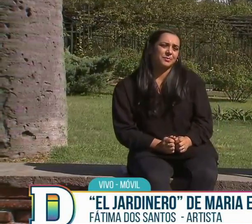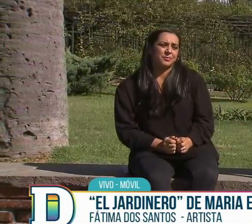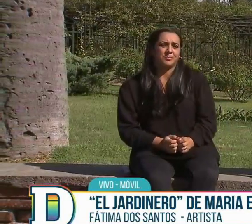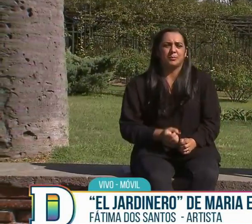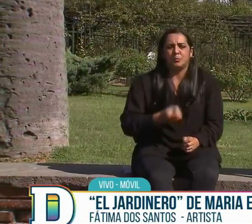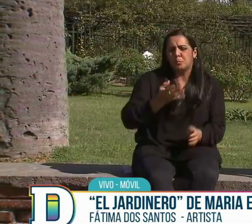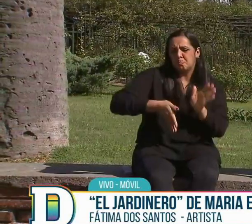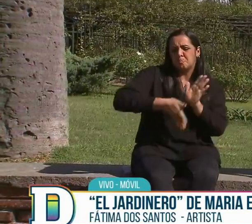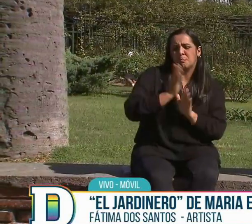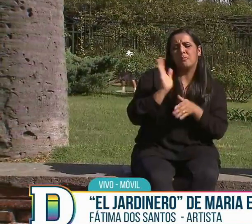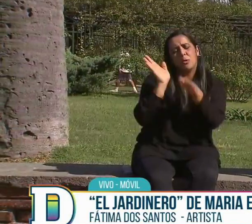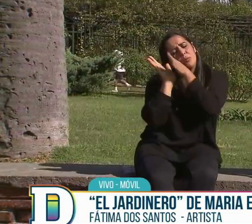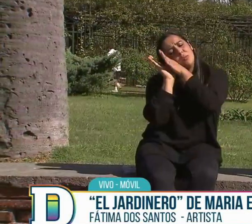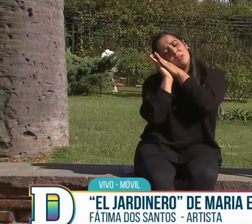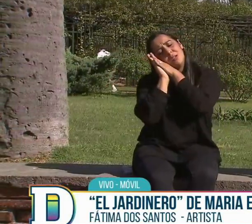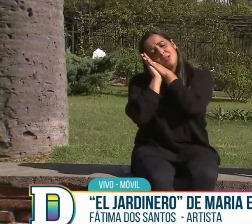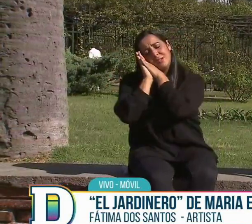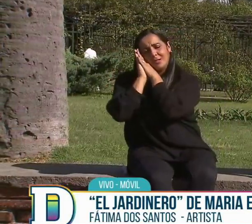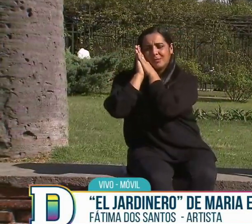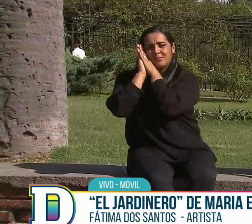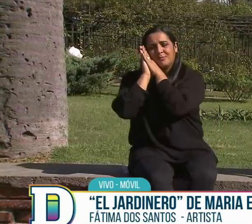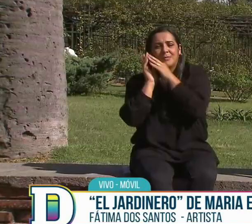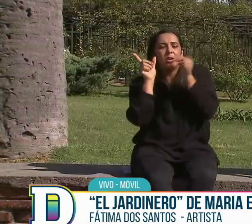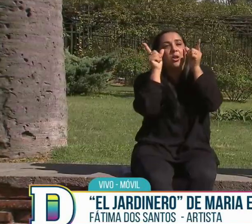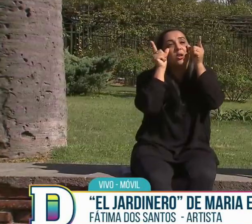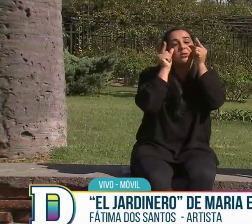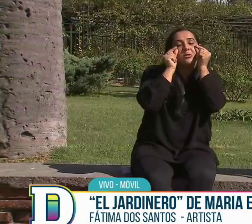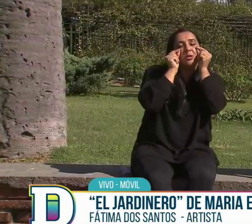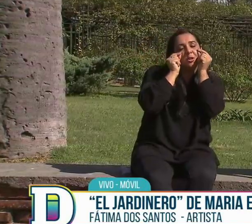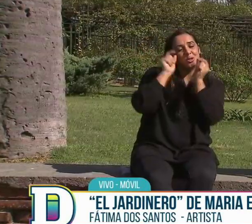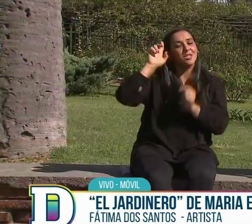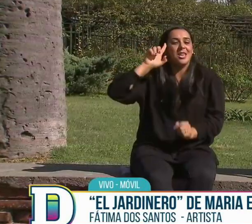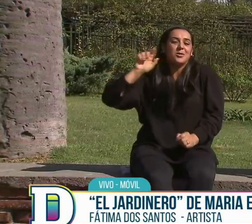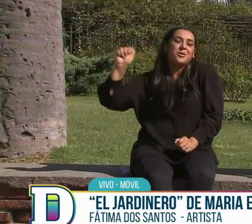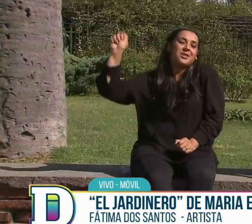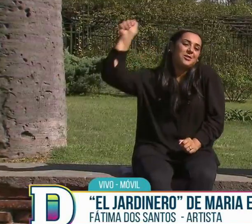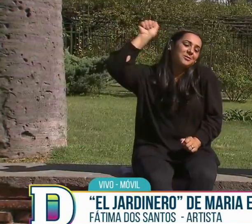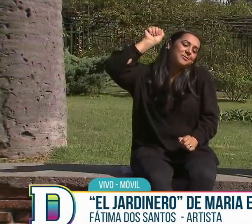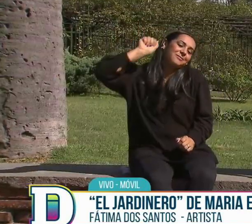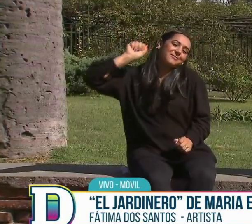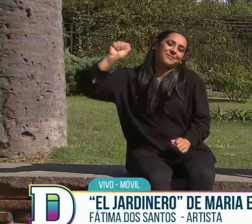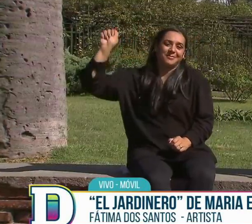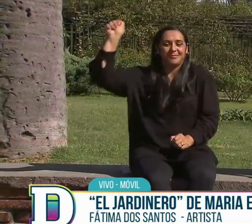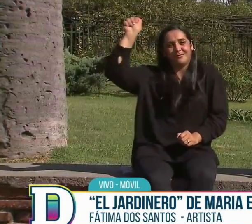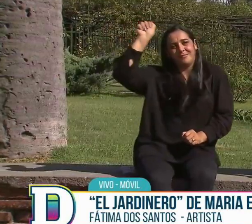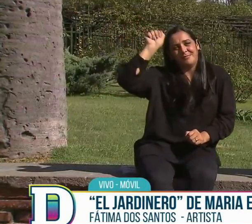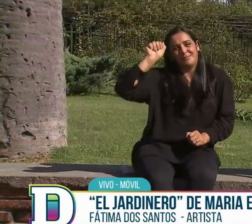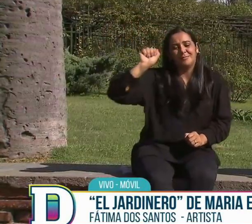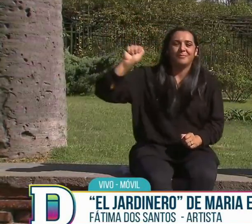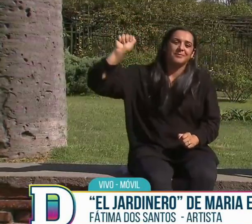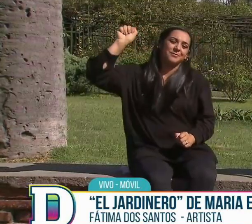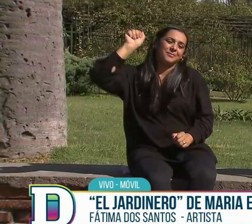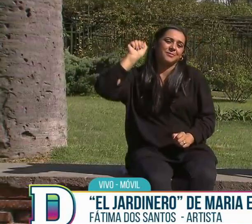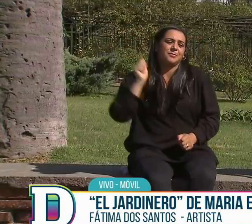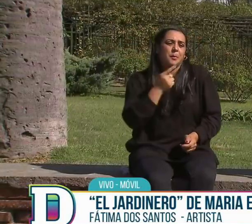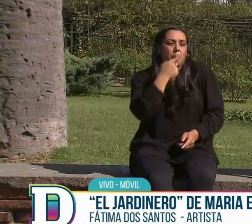Cuando voy a dormir, cierro los ojos y sueño con